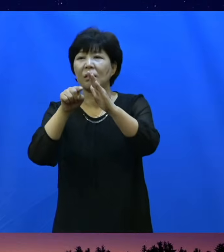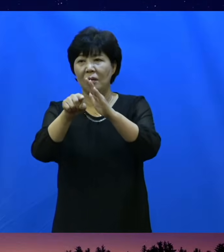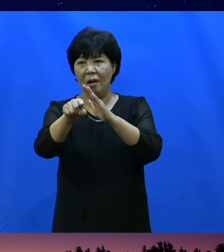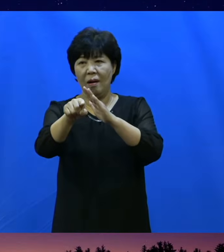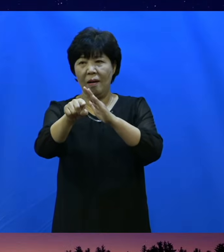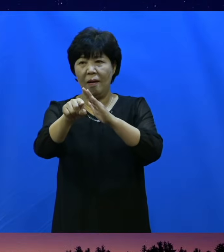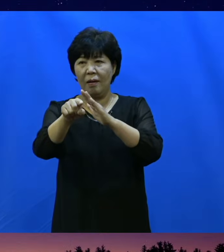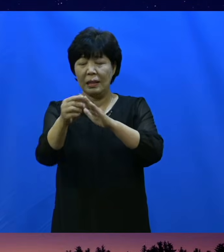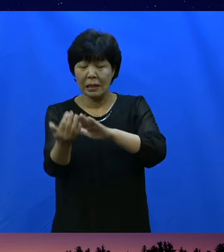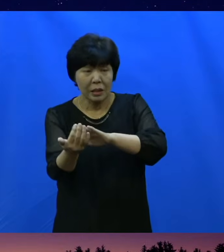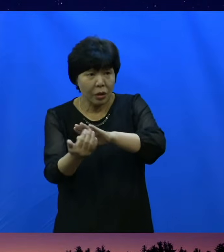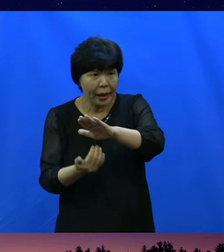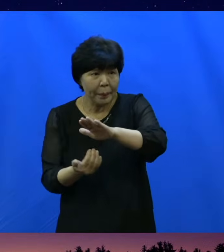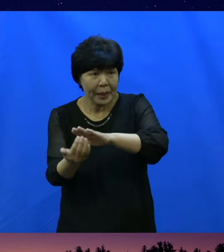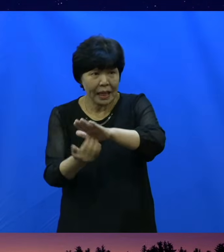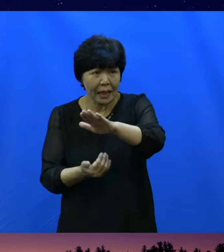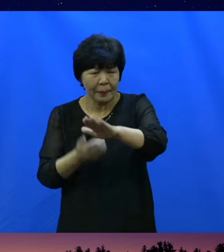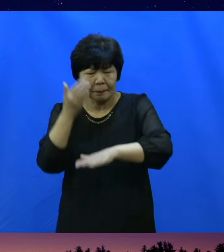돼요.